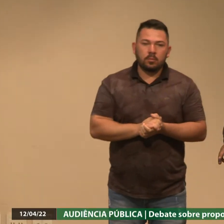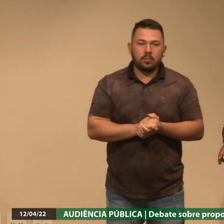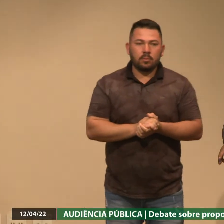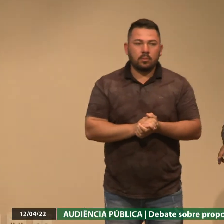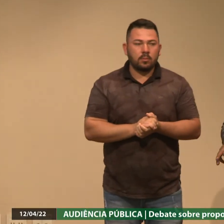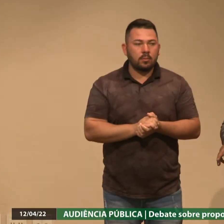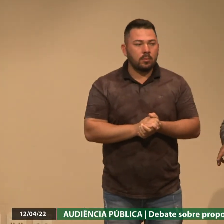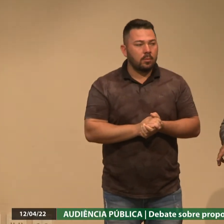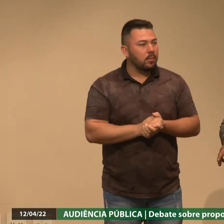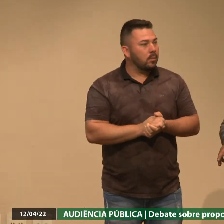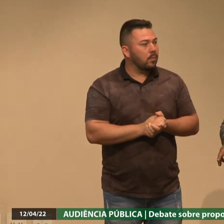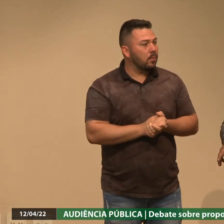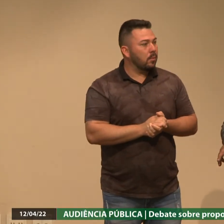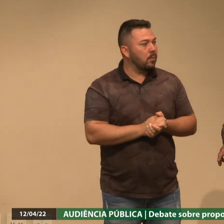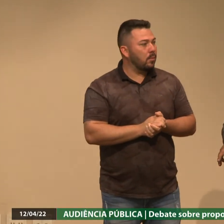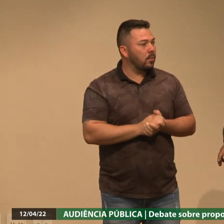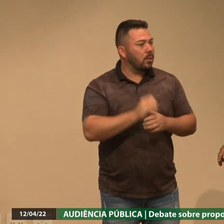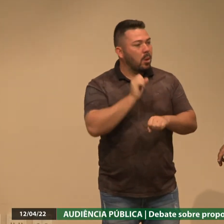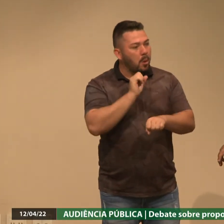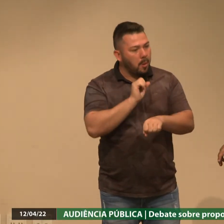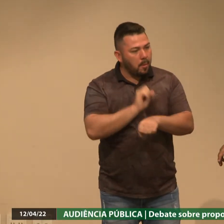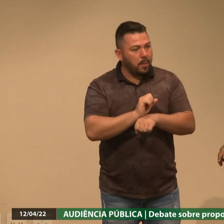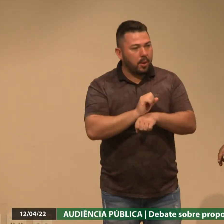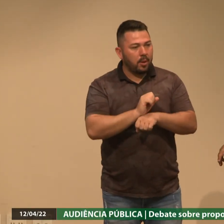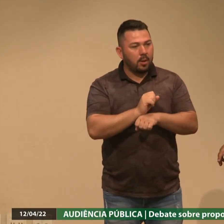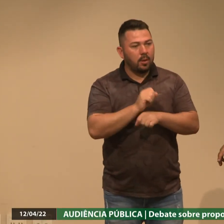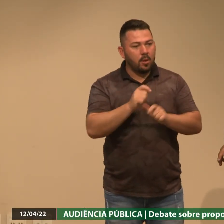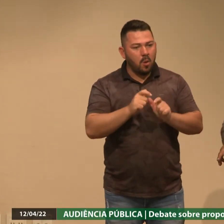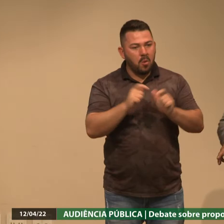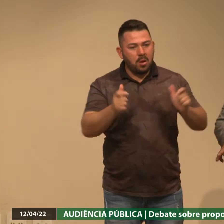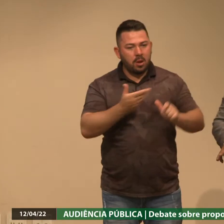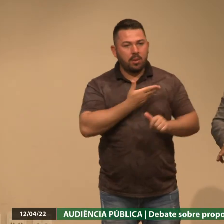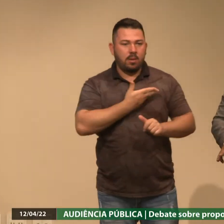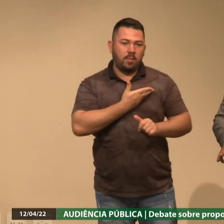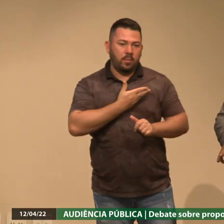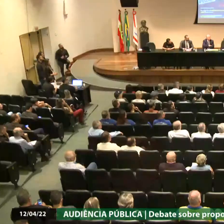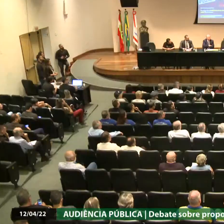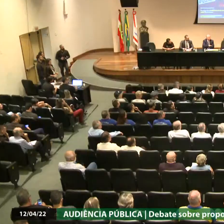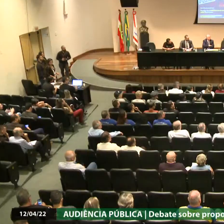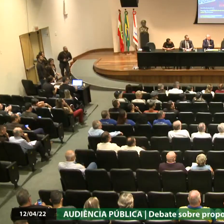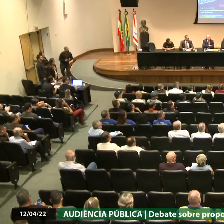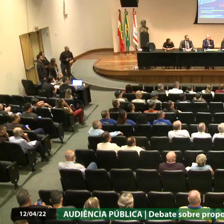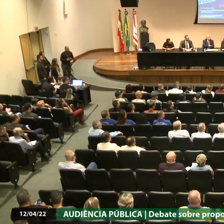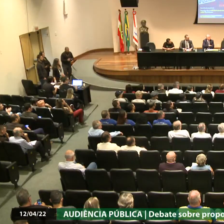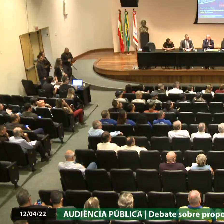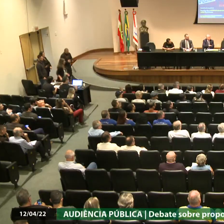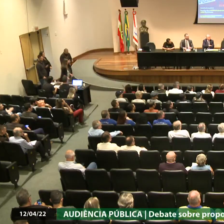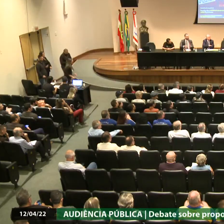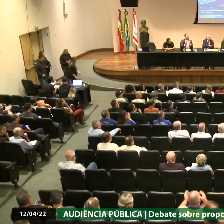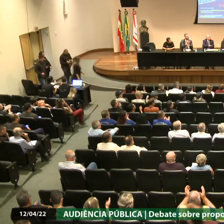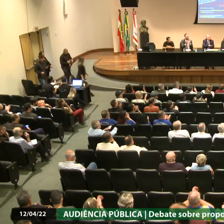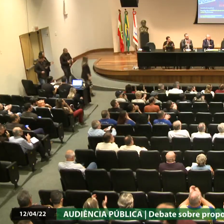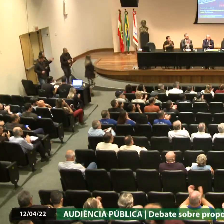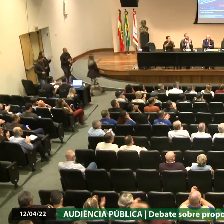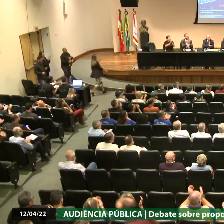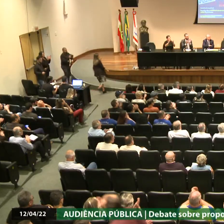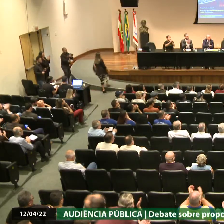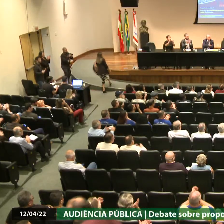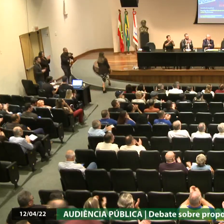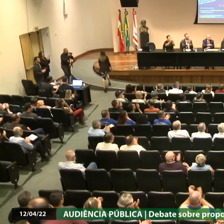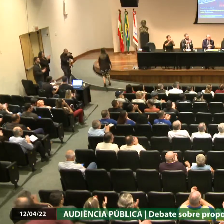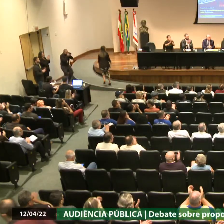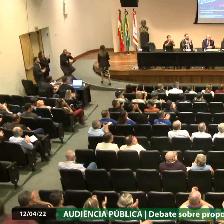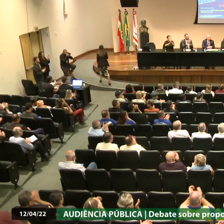gente eu vou paralisar minha fala um pouquinho aqui para receber um grande amigo meu e gostaria que você quer servido com uma salva de palmas aqui dentro